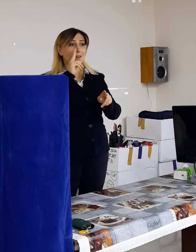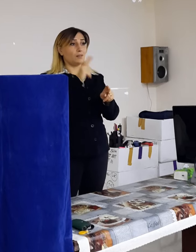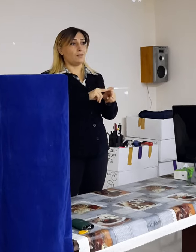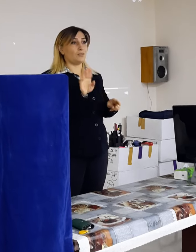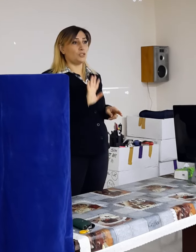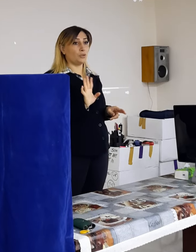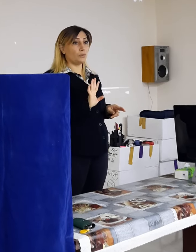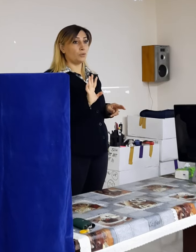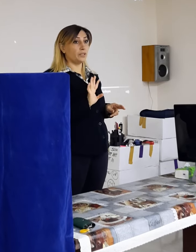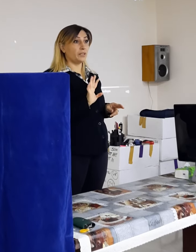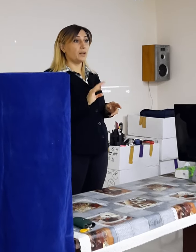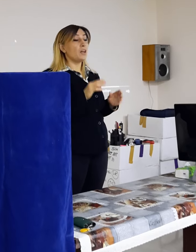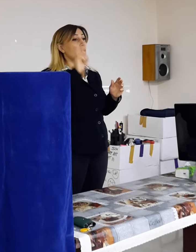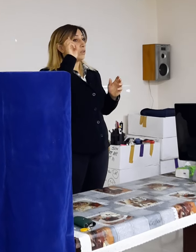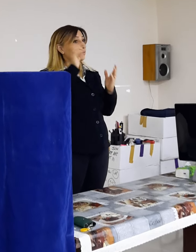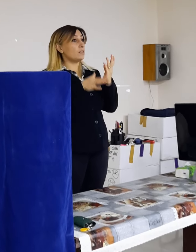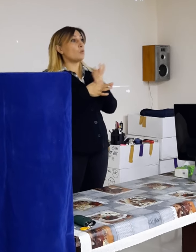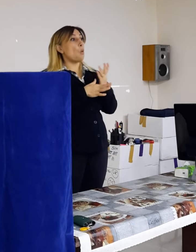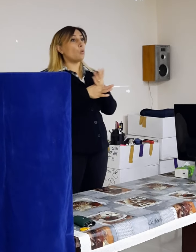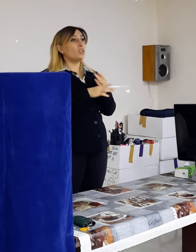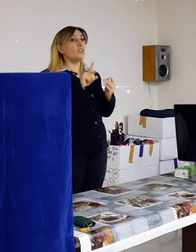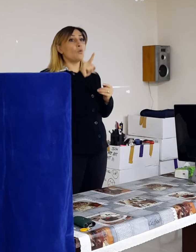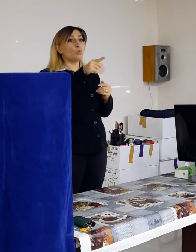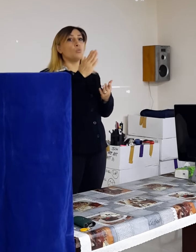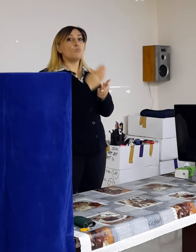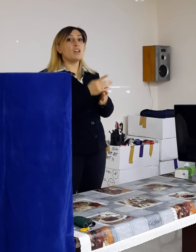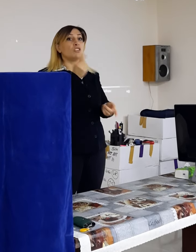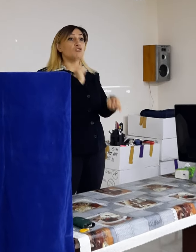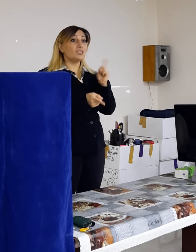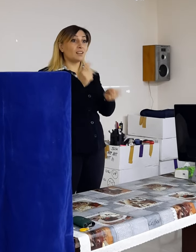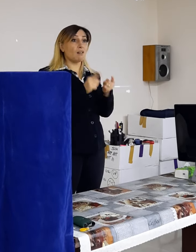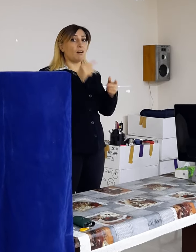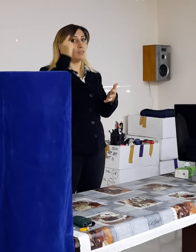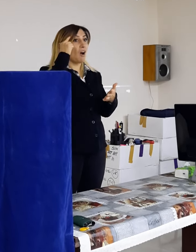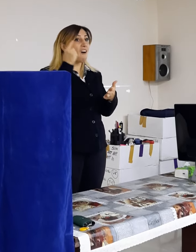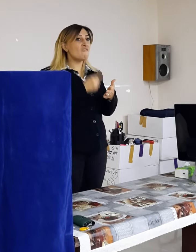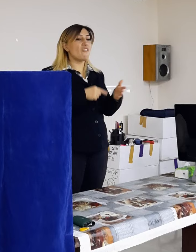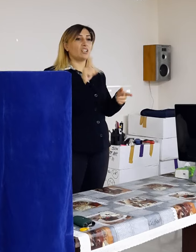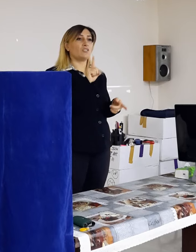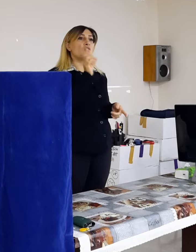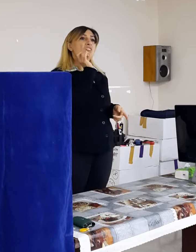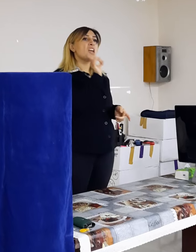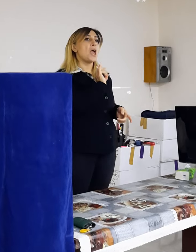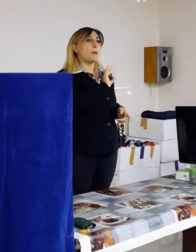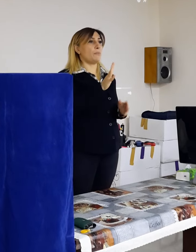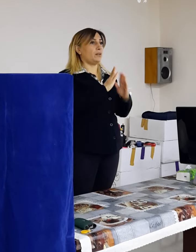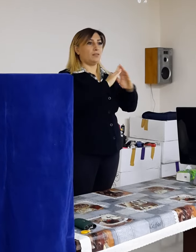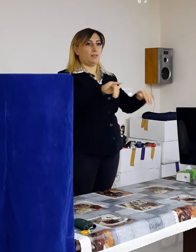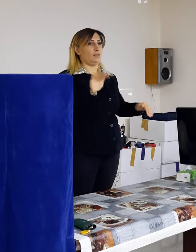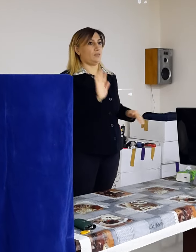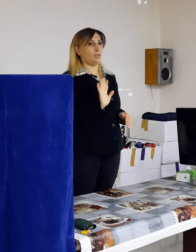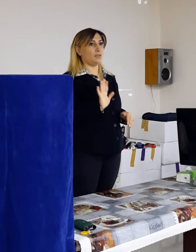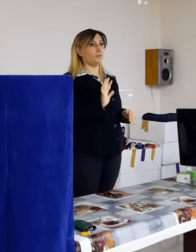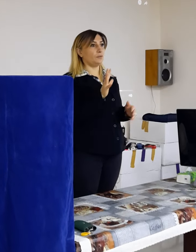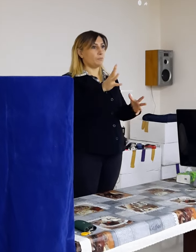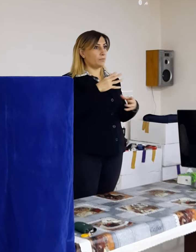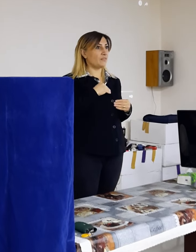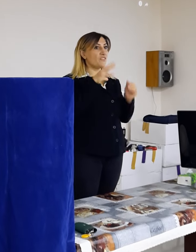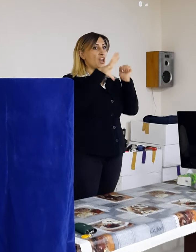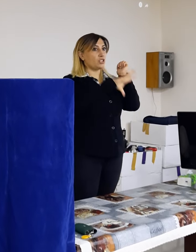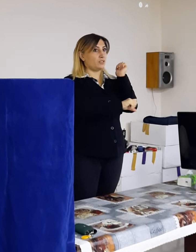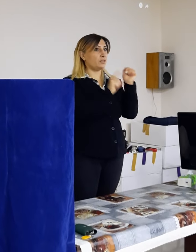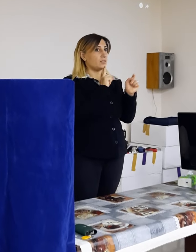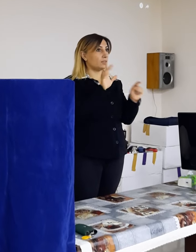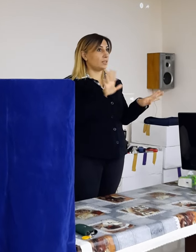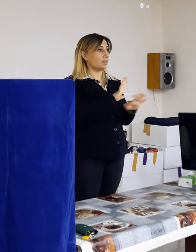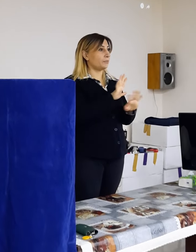ունենալ այն ճշմարիտ հավատը, որը որ երբեք նավաբեկության չի ենթարկվի։ Եկեք շարունակենք, վերջին երգը երգենք,